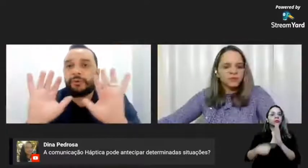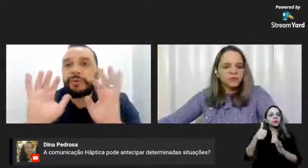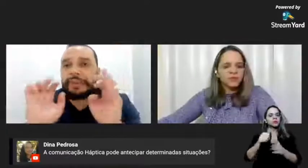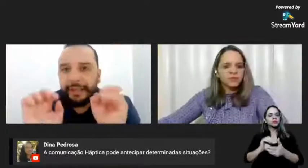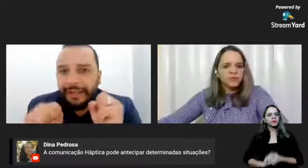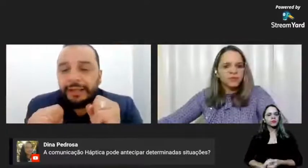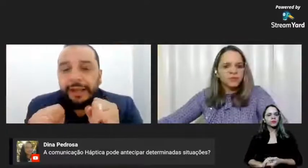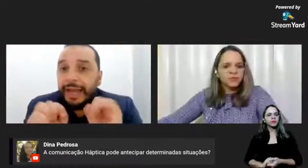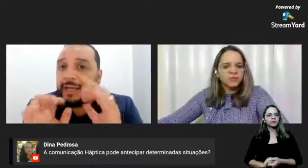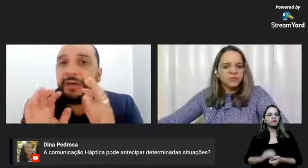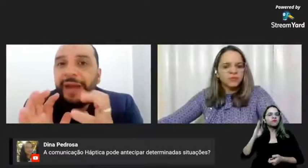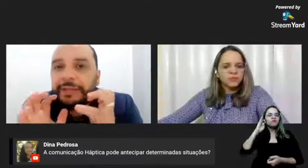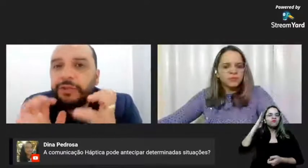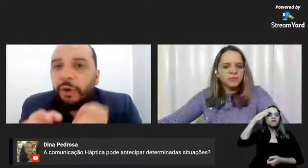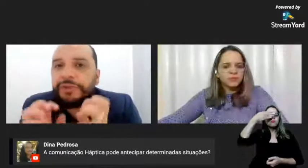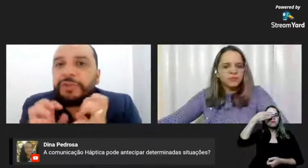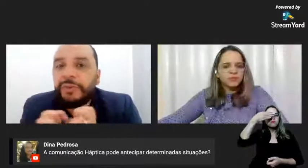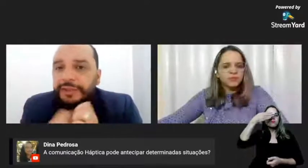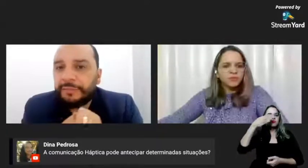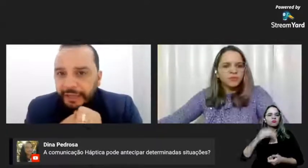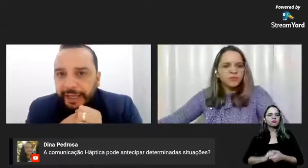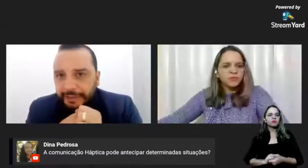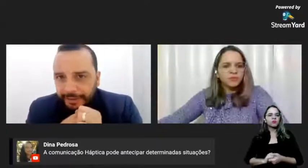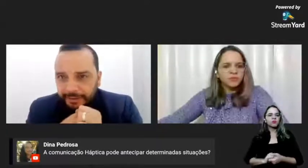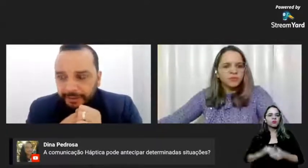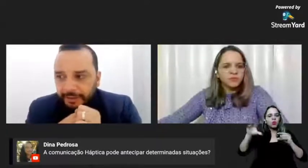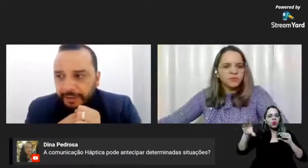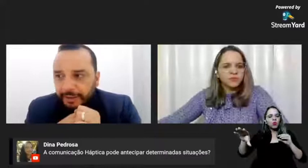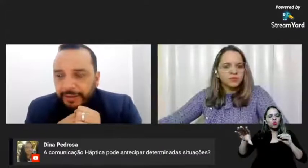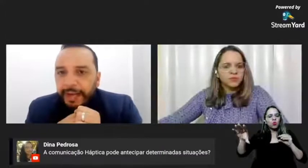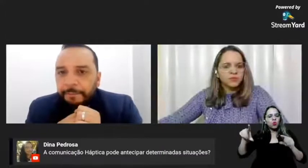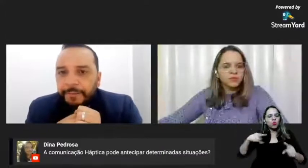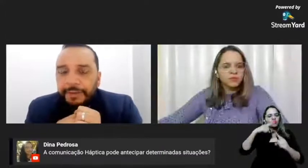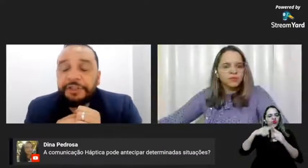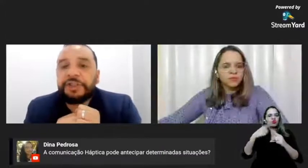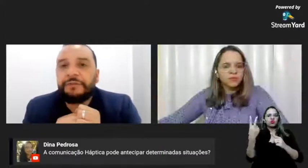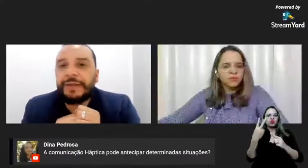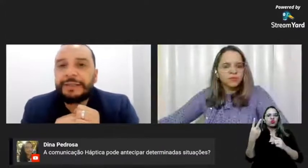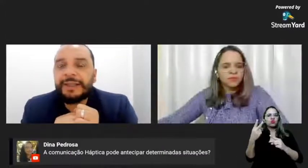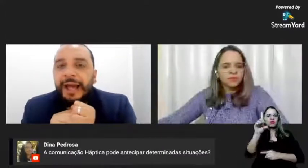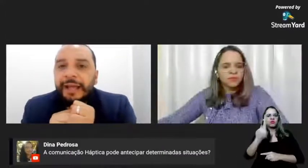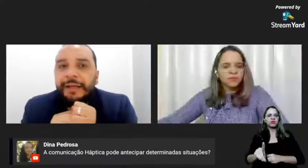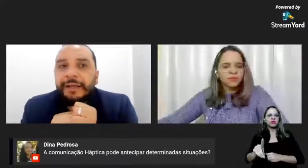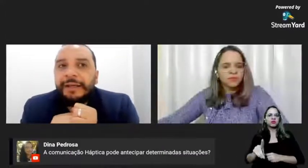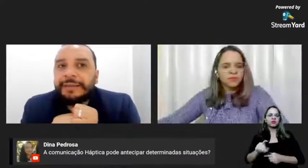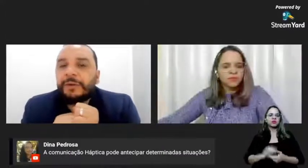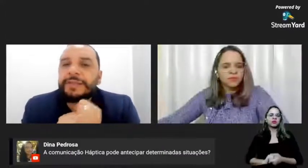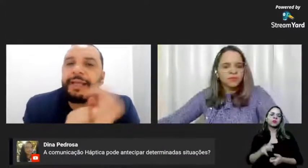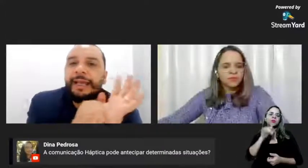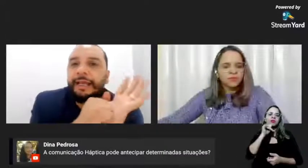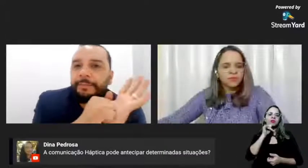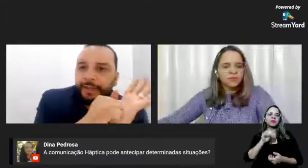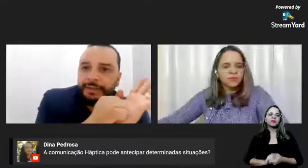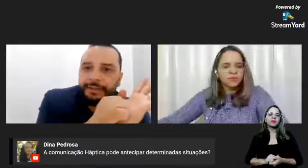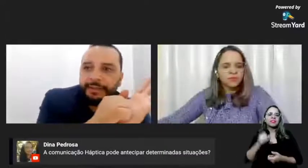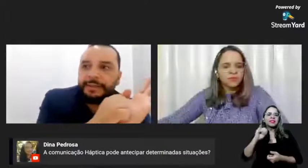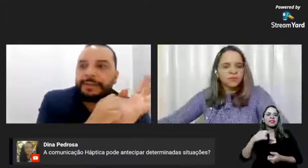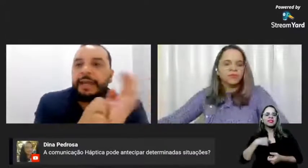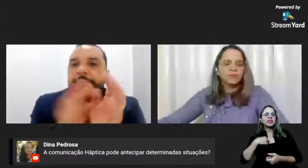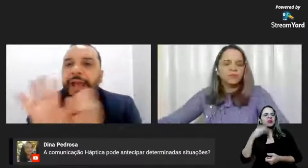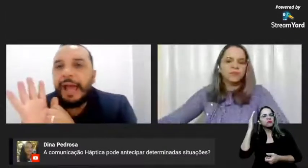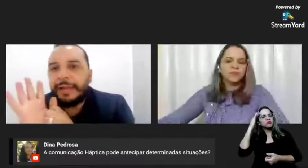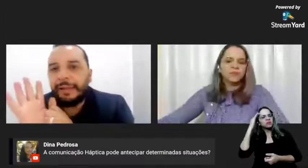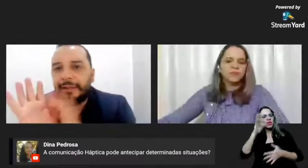a surdo-cegueira, ela não é a soma de 2 deficiências, tá? Tem gente que fala assim, se eu sei Libras